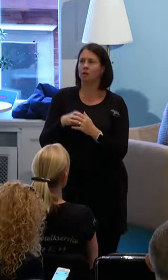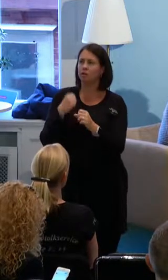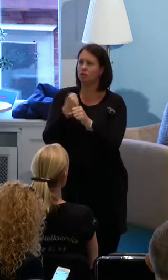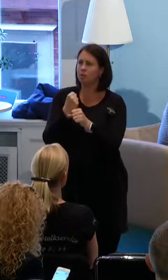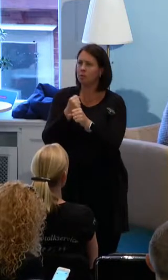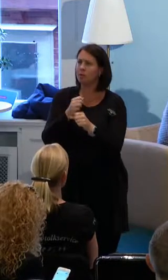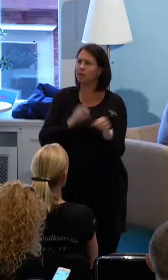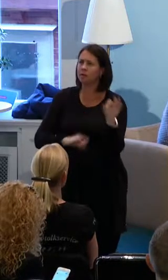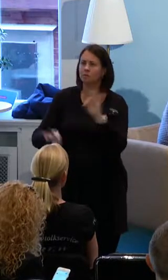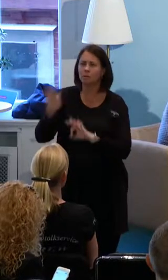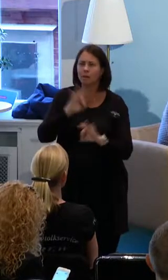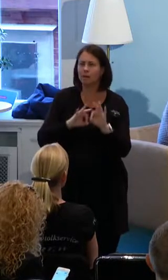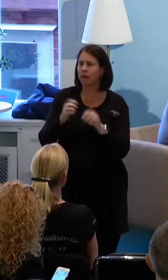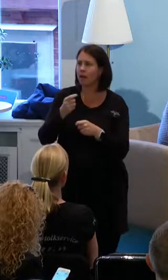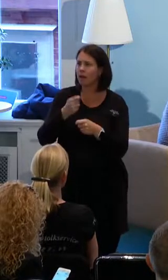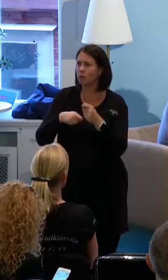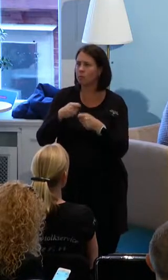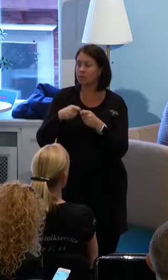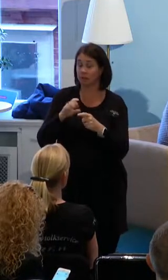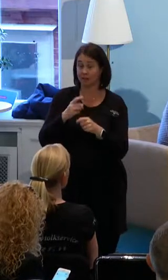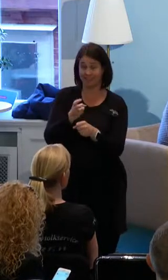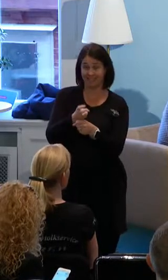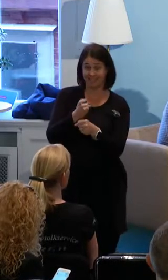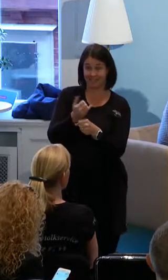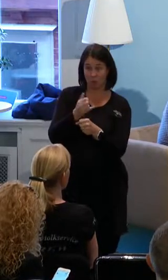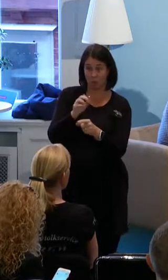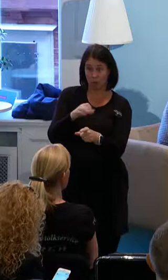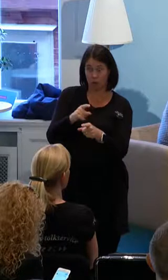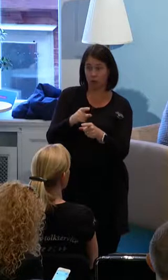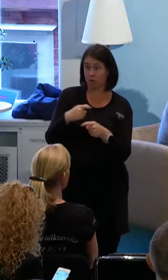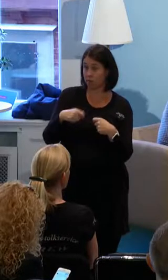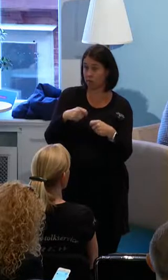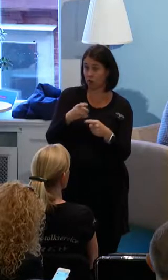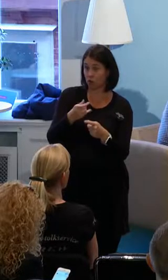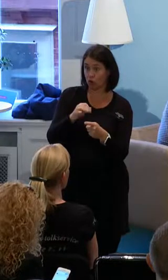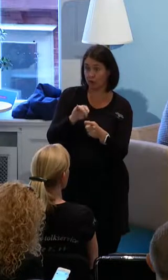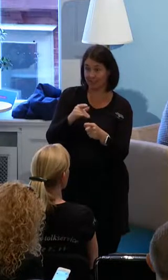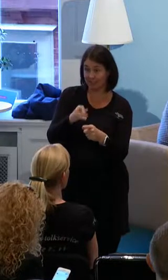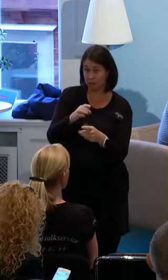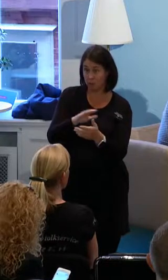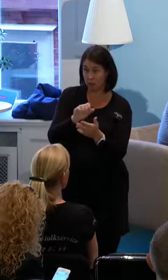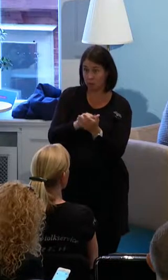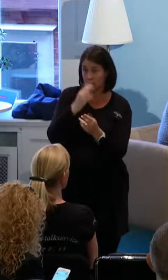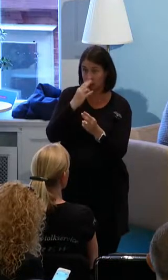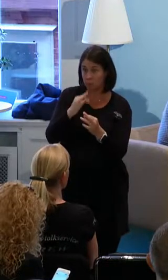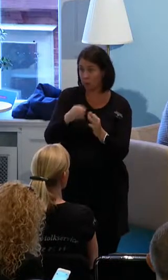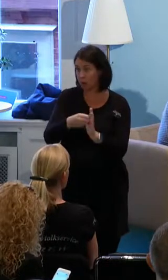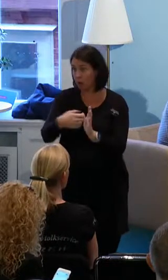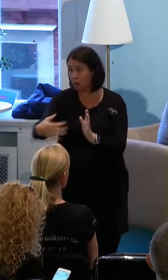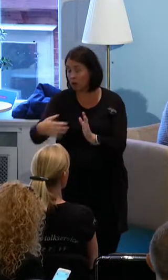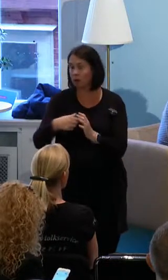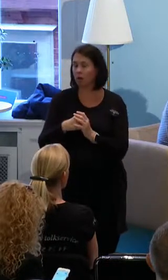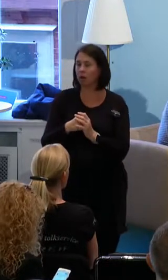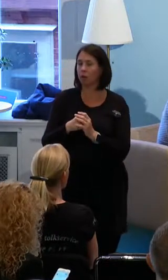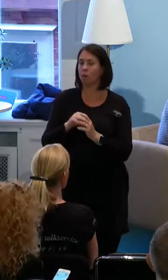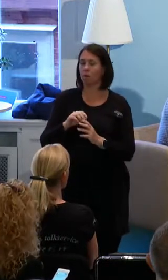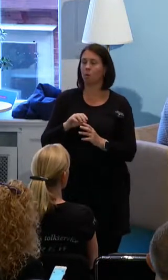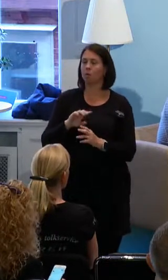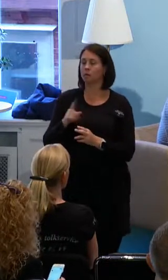sådana experimental economics. Alltså testa i 10 år att införa flexicurity i Skåne och se hur det går. Och så kör vi den danska modellen ett tag.